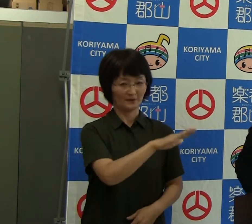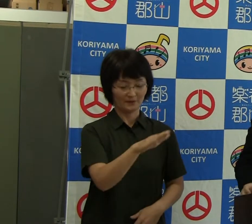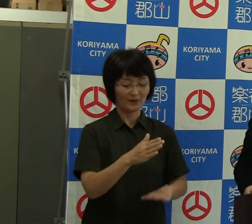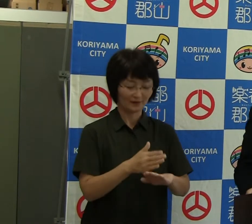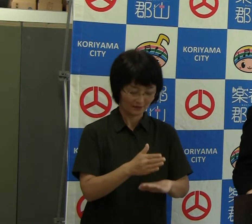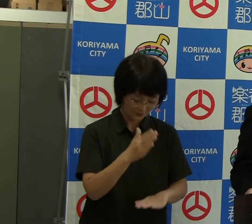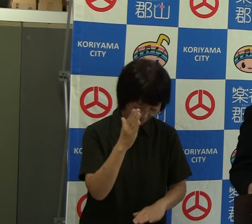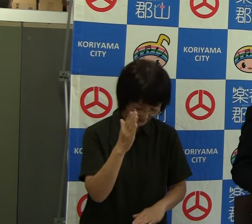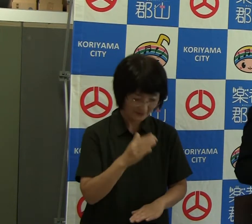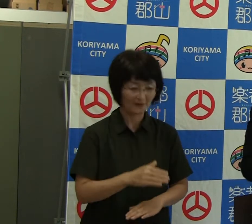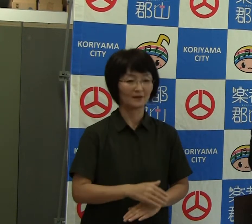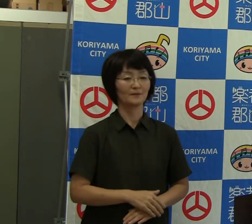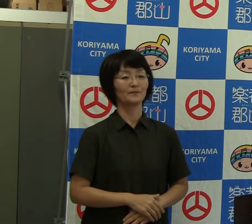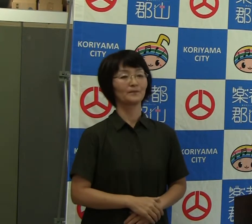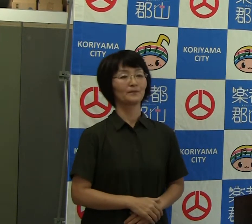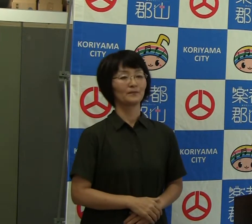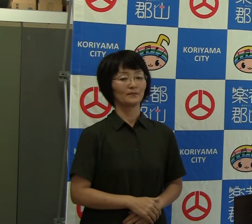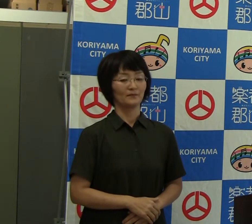ました。